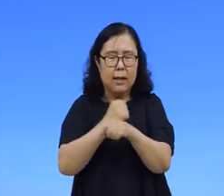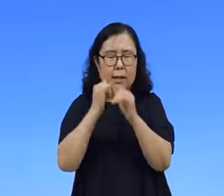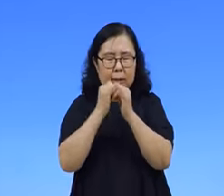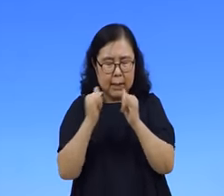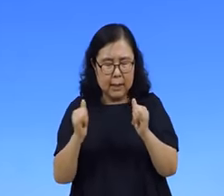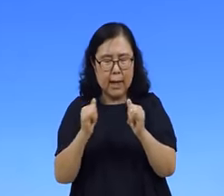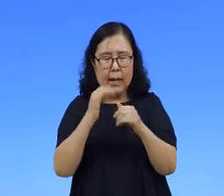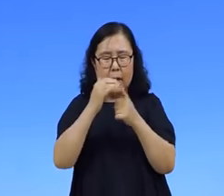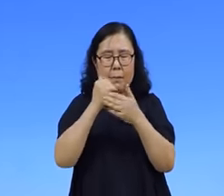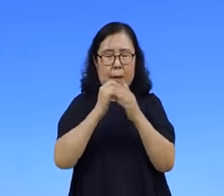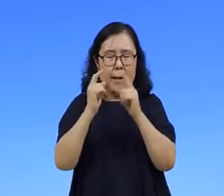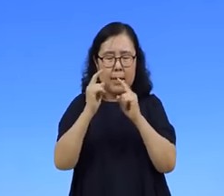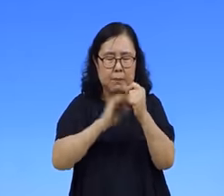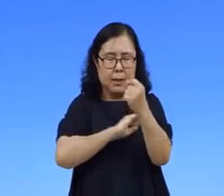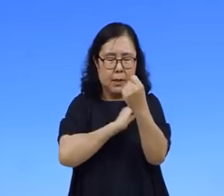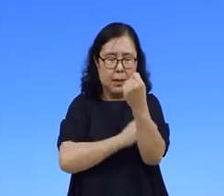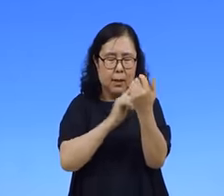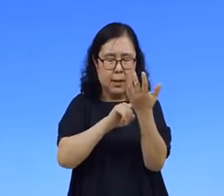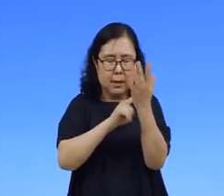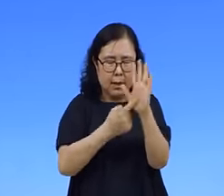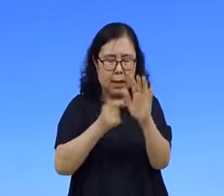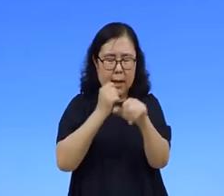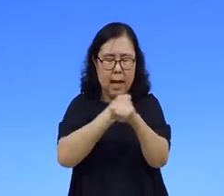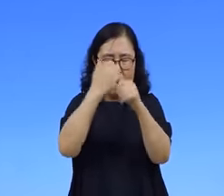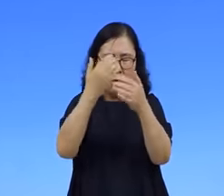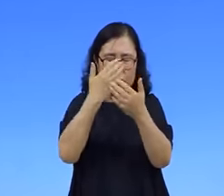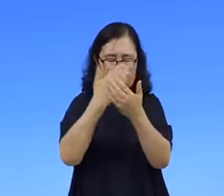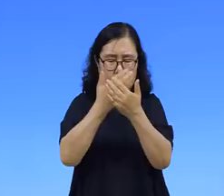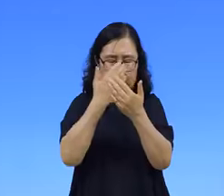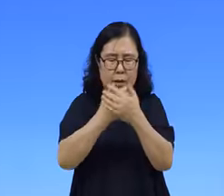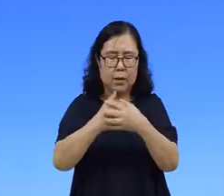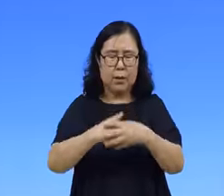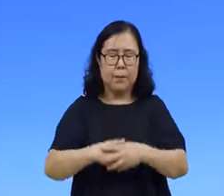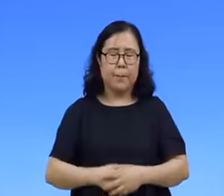하나님의 말씀의 능력이 나타나게 하여 주시옵소서.